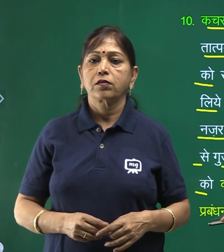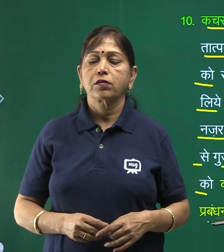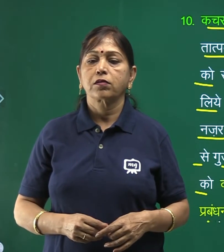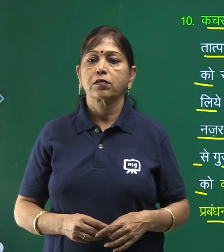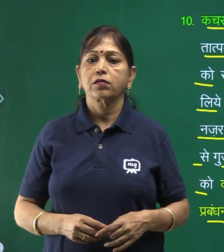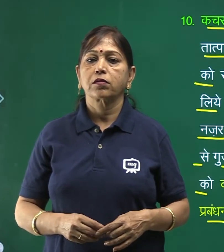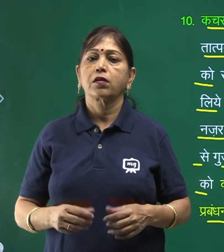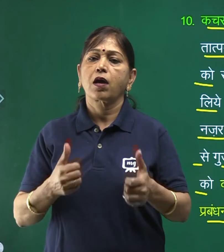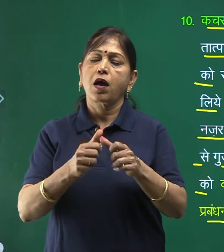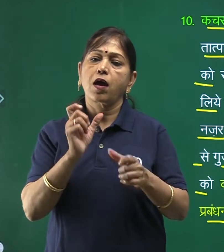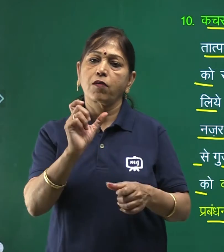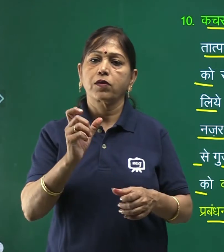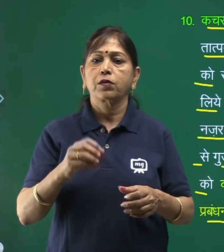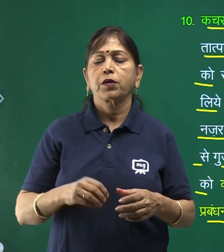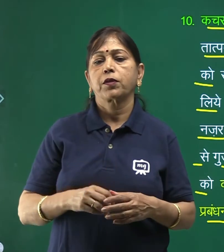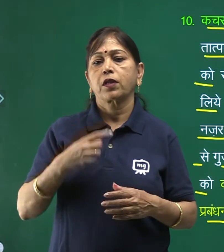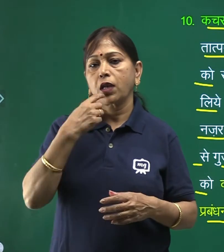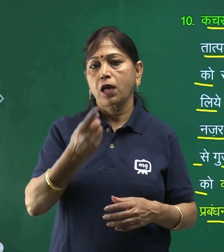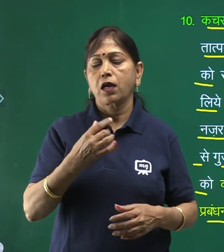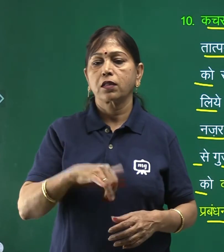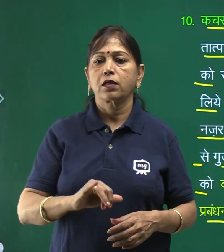अपशिष्ट प्रबंधन कहते हैं।